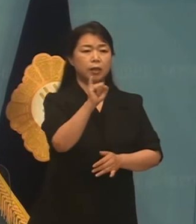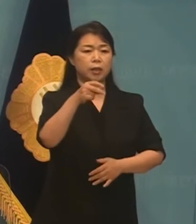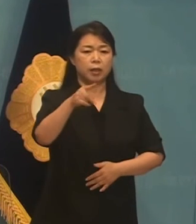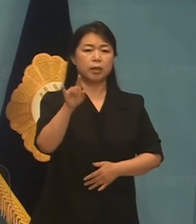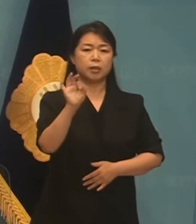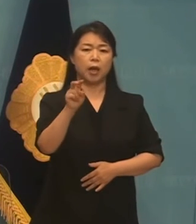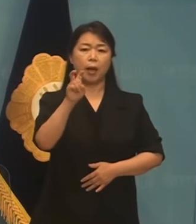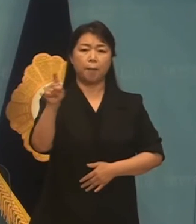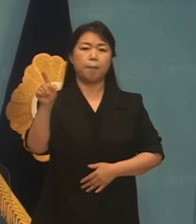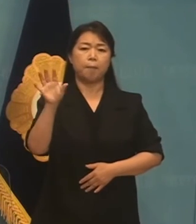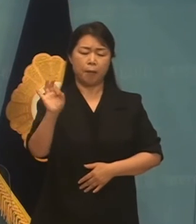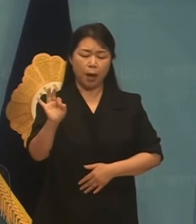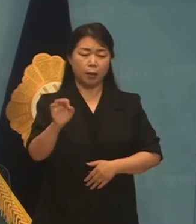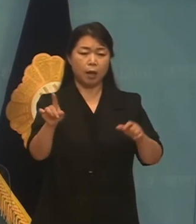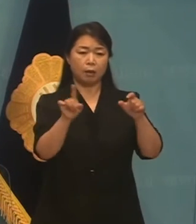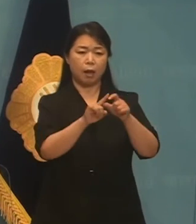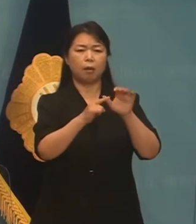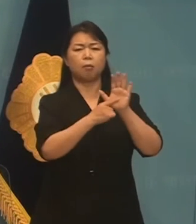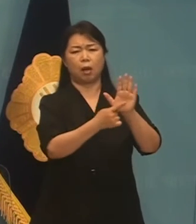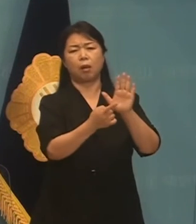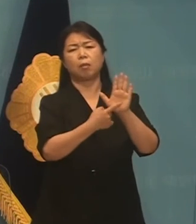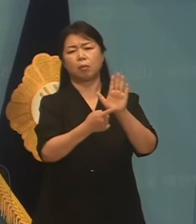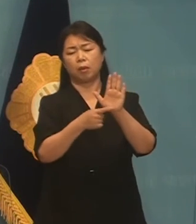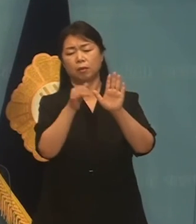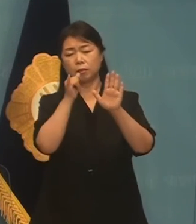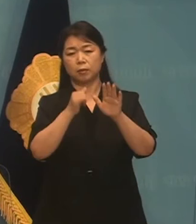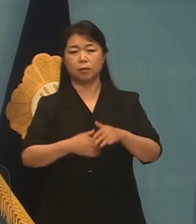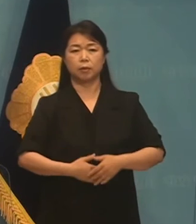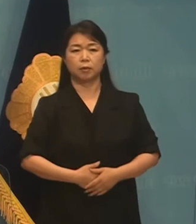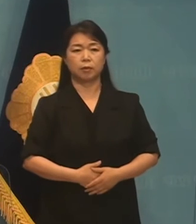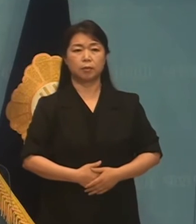말이 냉소적으로 퍼지고 있는 것입니다.